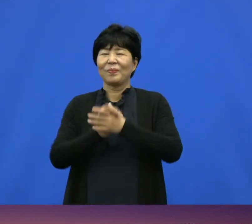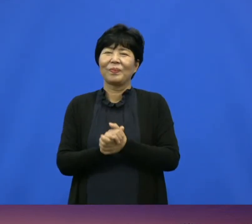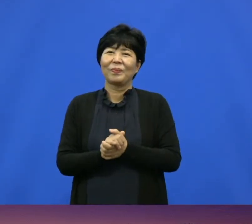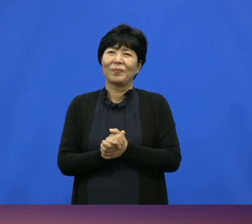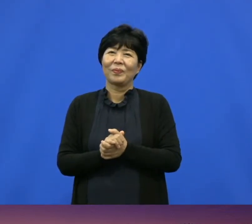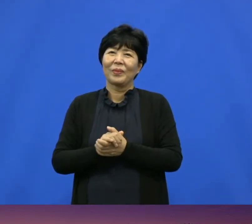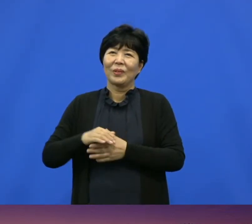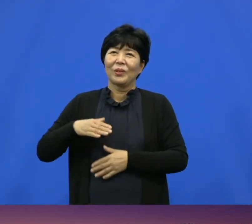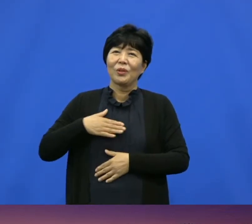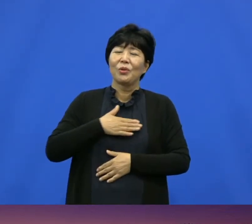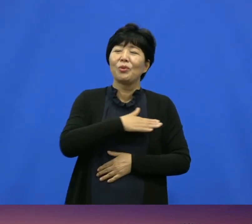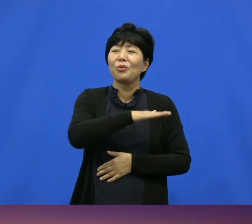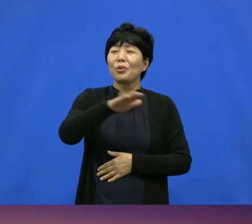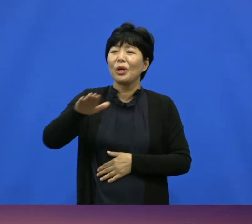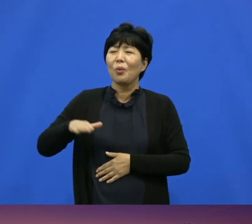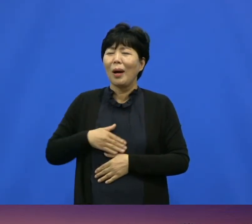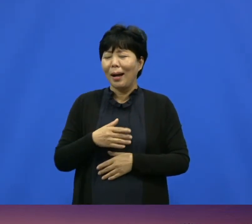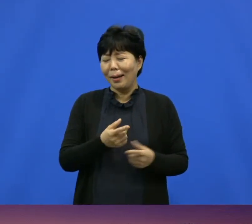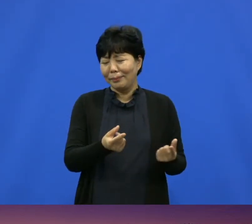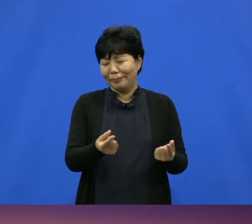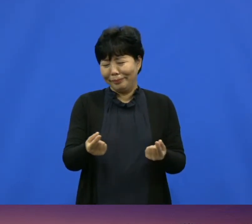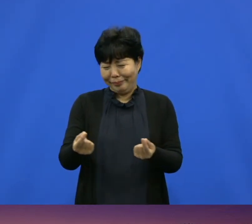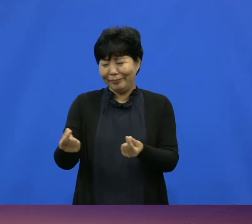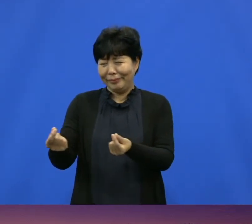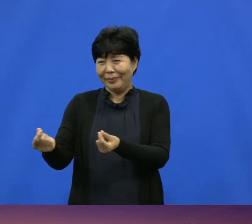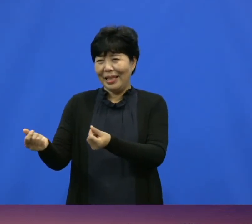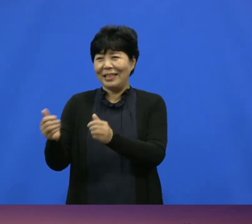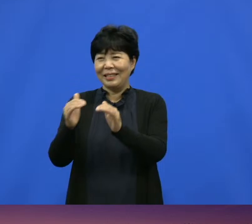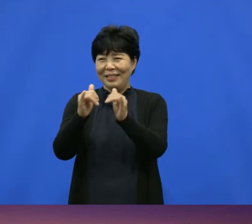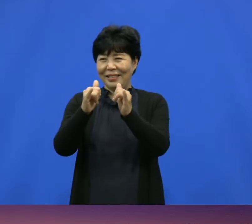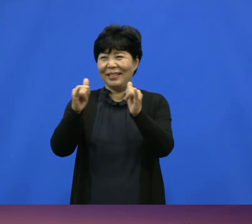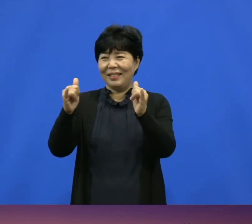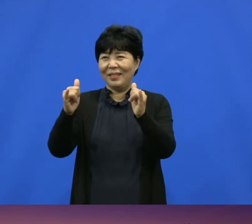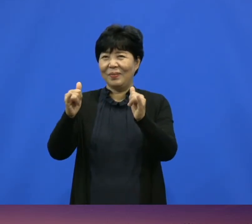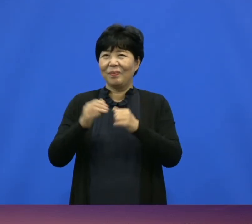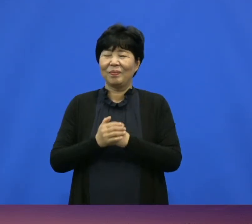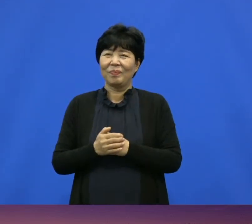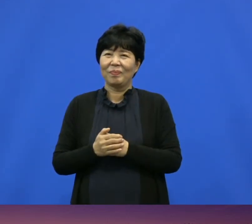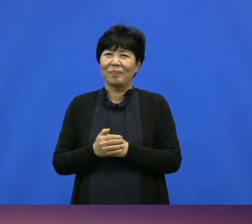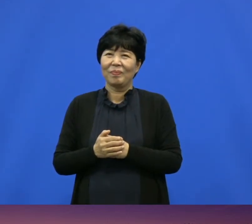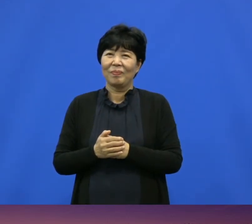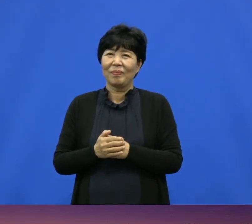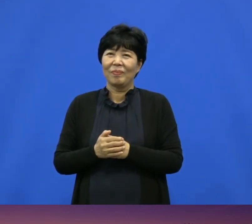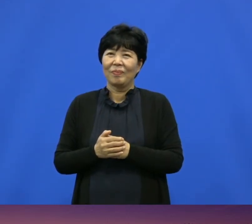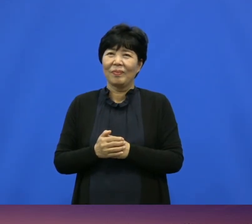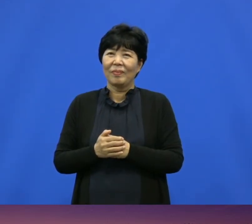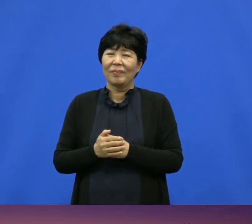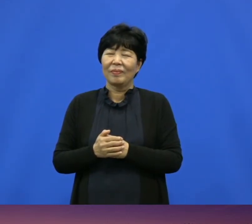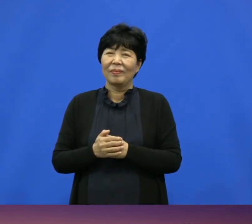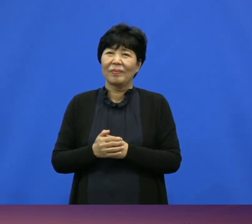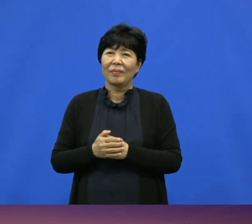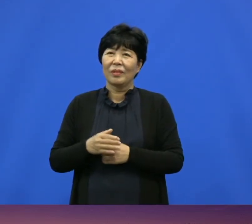우리와 같은 성정을 가진 사람이 확인하는 거죠. 여러분, 엘리야에게 이런 일이 일어났다면 우리에게 안 일어날 리가 있겠어요, 여러분?